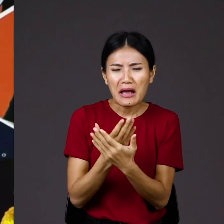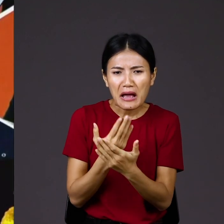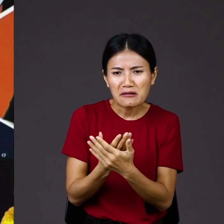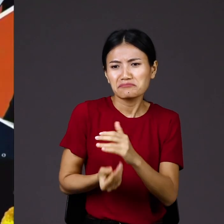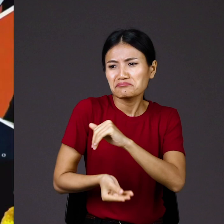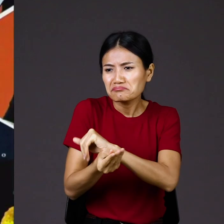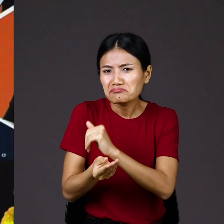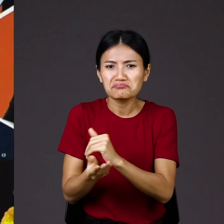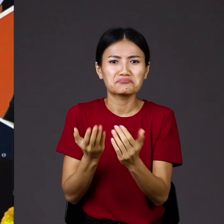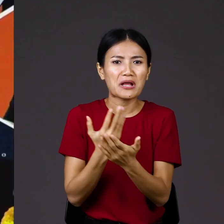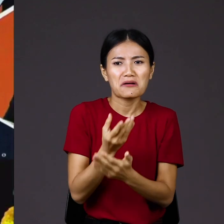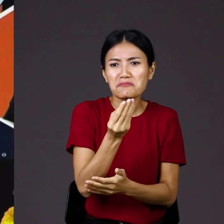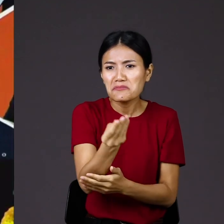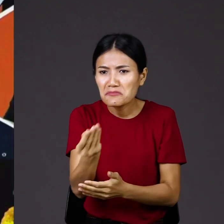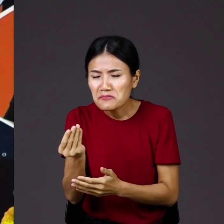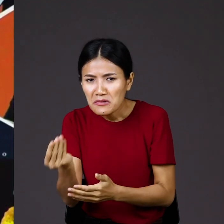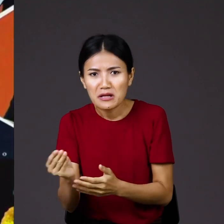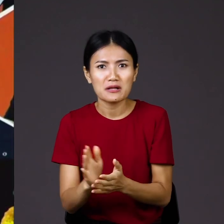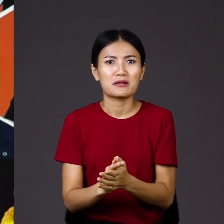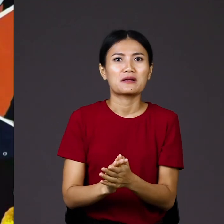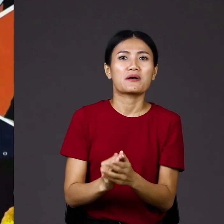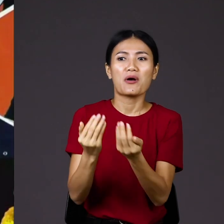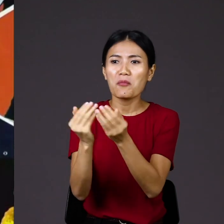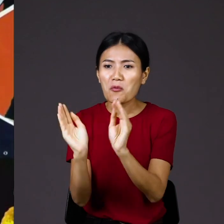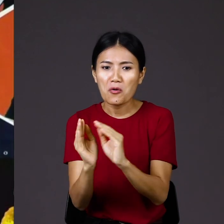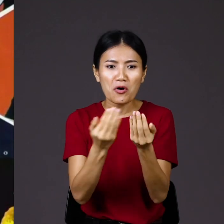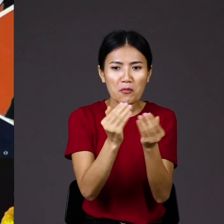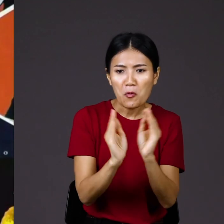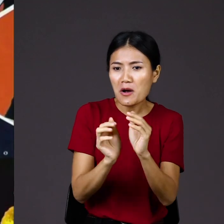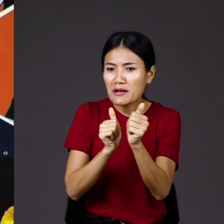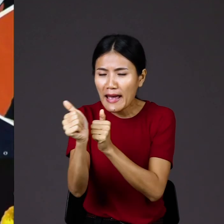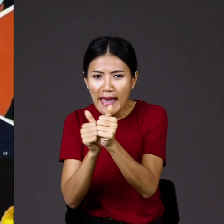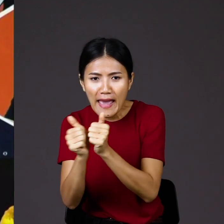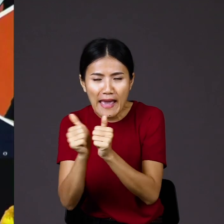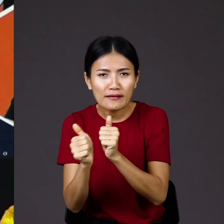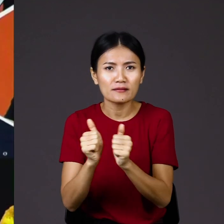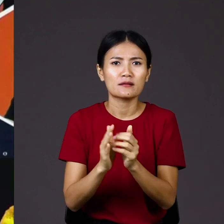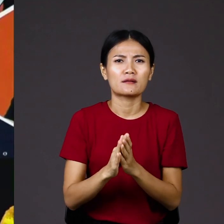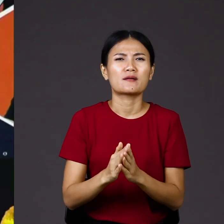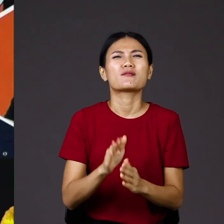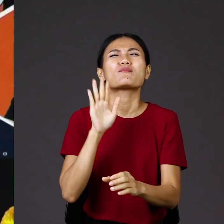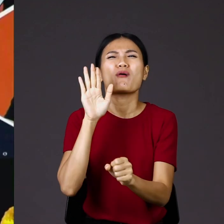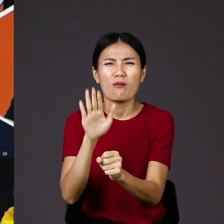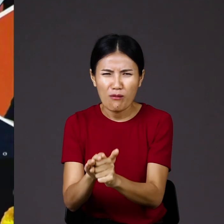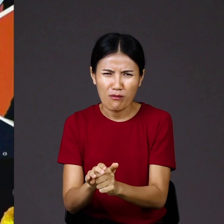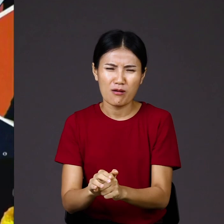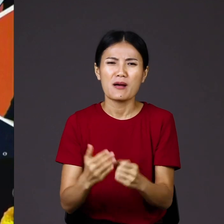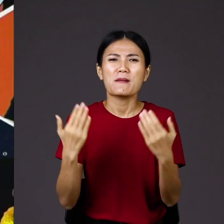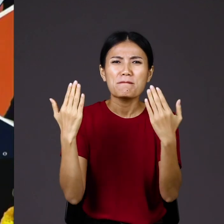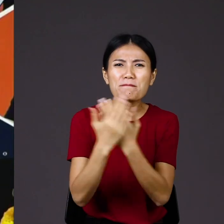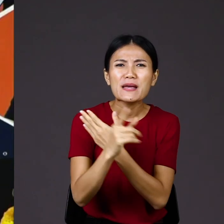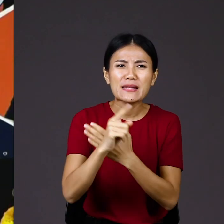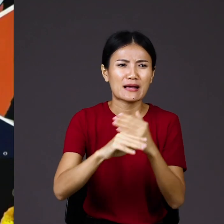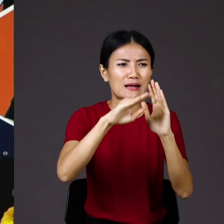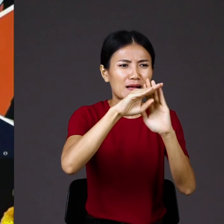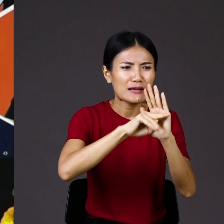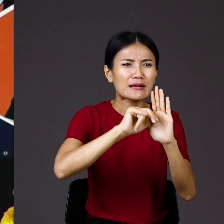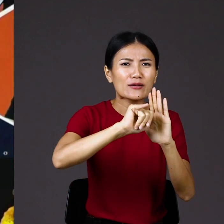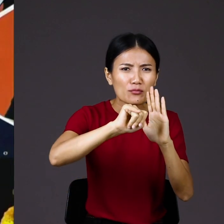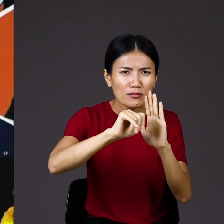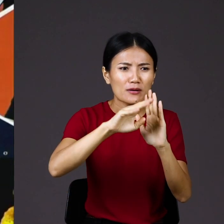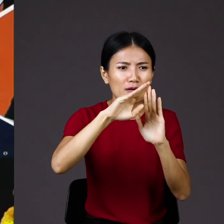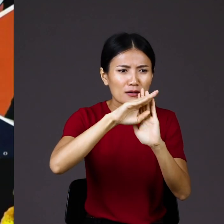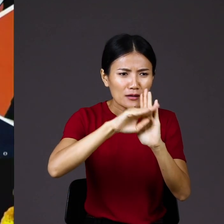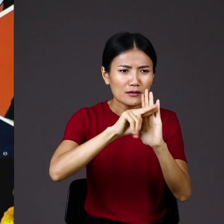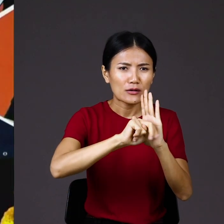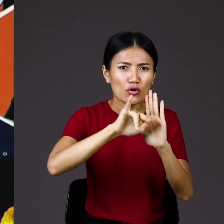ลแข่งกันที่เงินทองแข่งกันที่ตระกูลเปลี่ยนมันให้มาเป็นการแข่งกันที่นโยบายแข่งกันว่